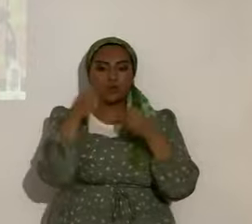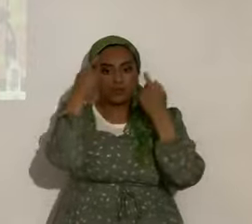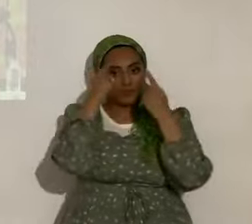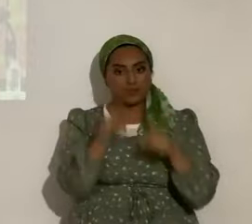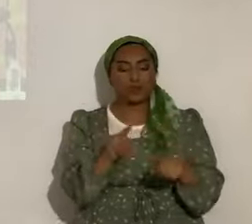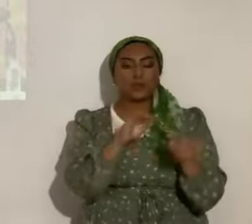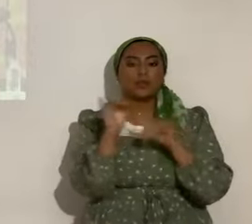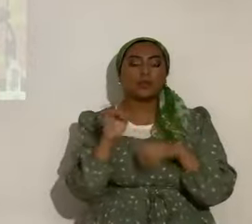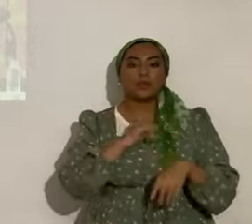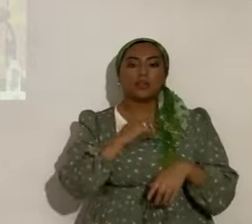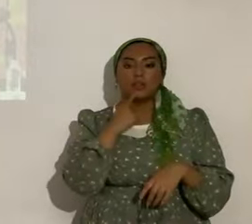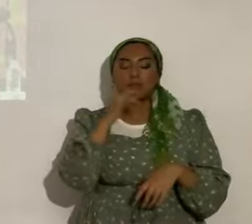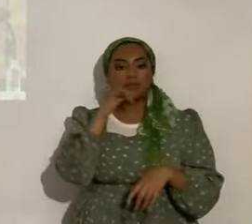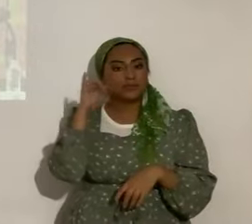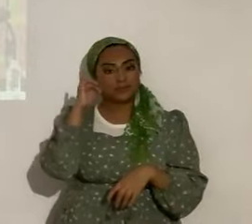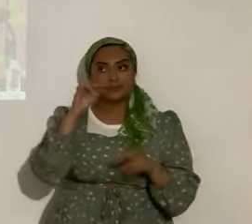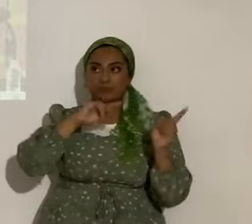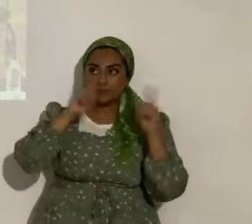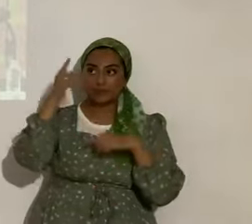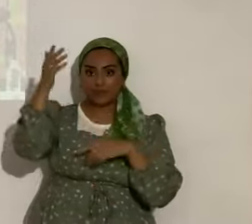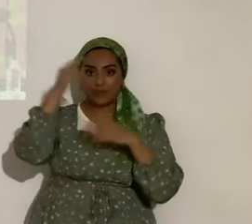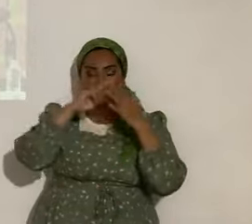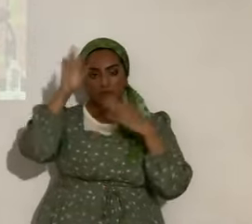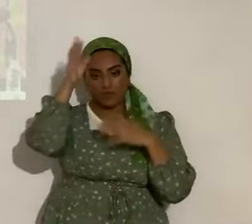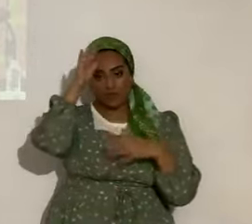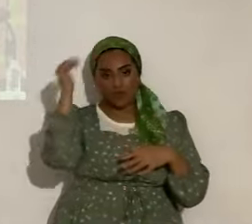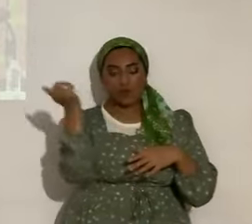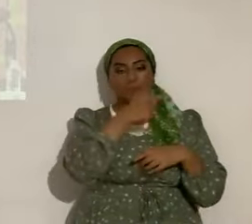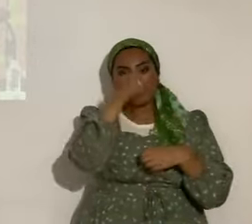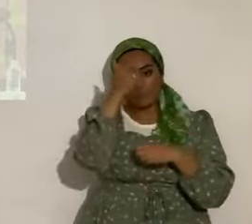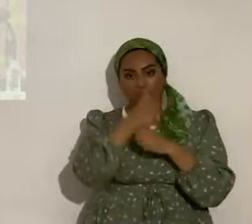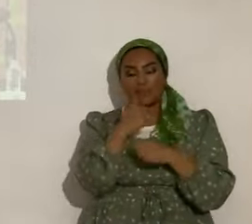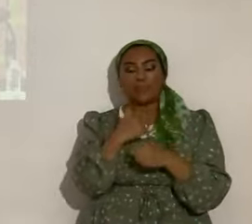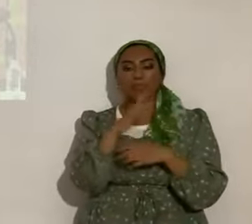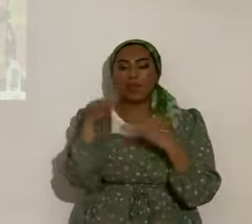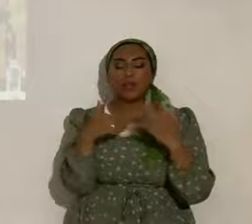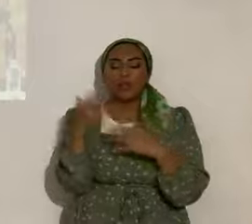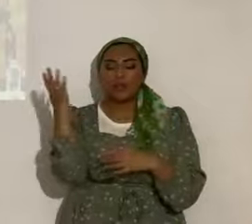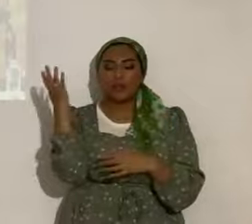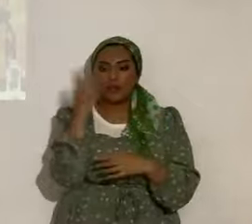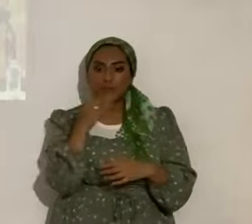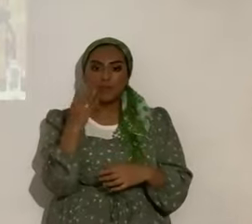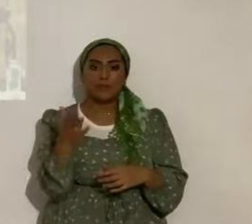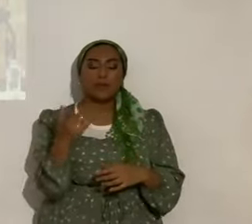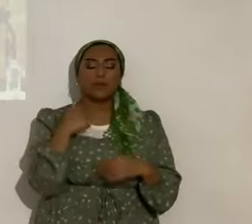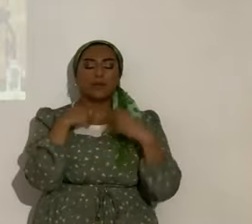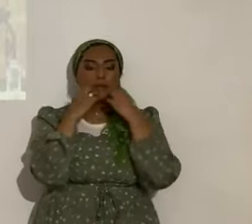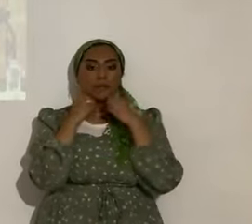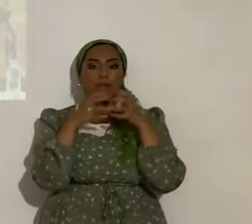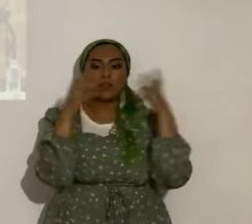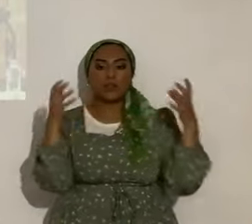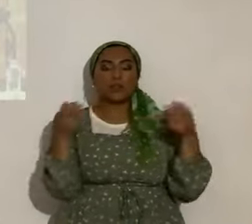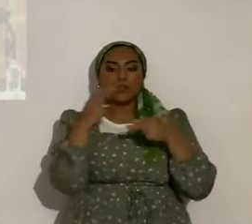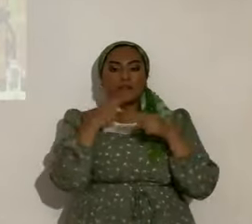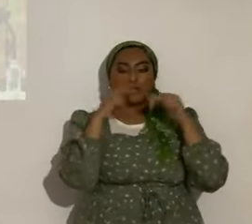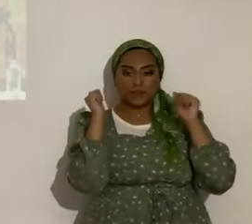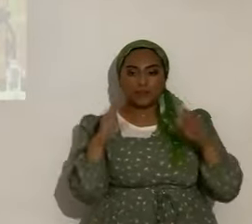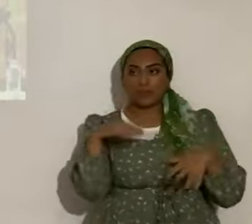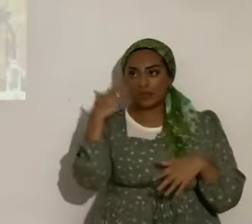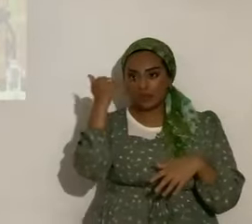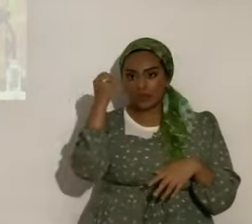como dije ayer, acudir ya a Todopoderoso, todos los hermanos y hermanas acá, todos preciosos, preciosas, porque valemos mucho en el nombre bendito de Shomash.